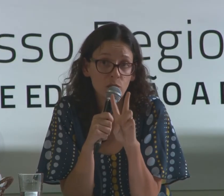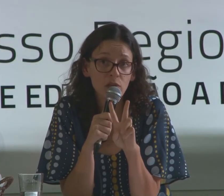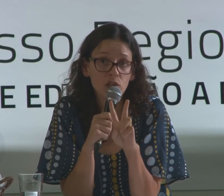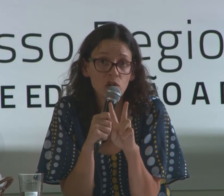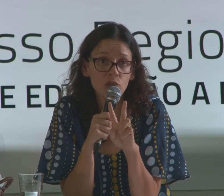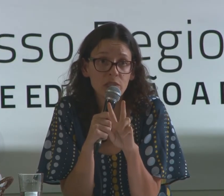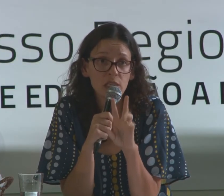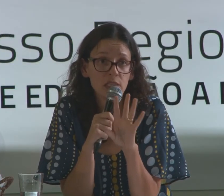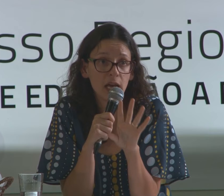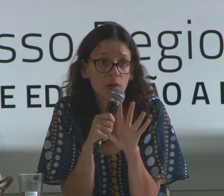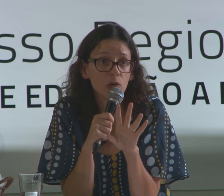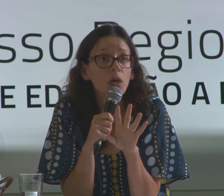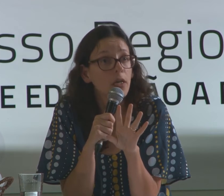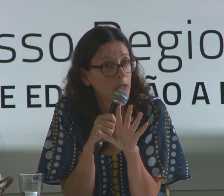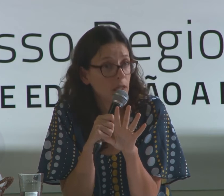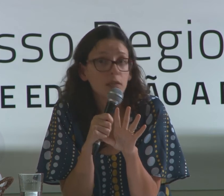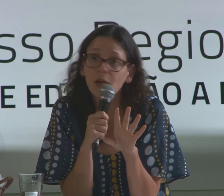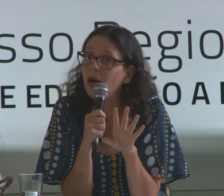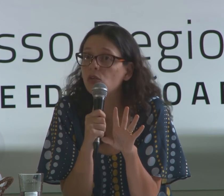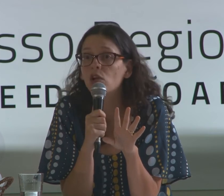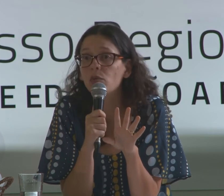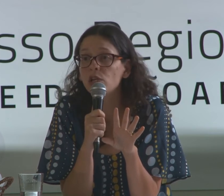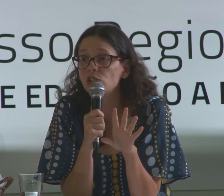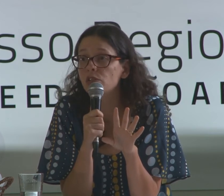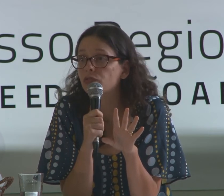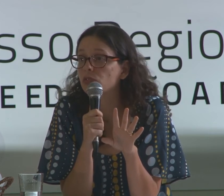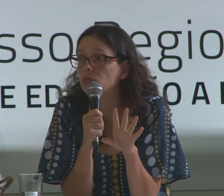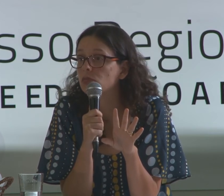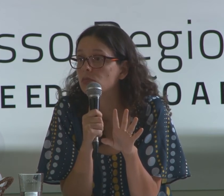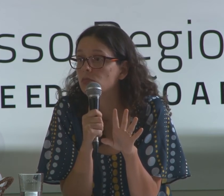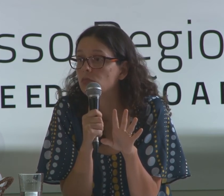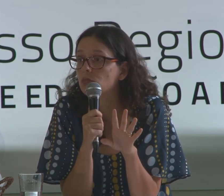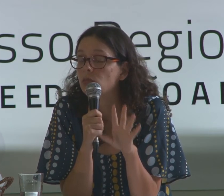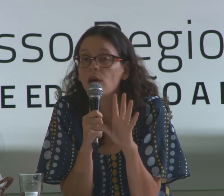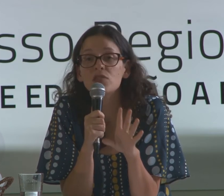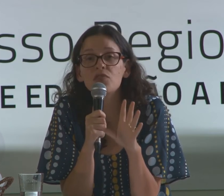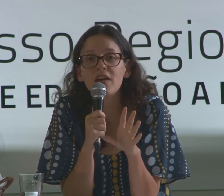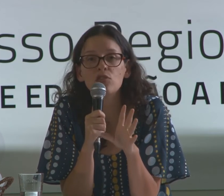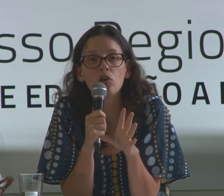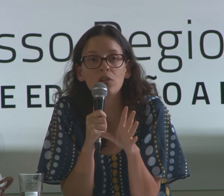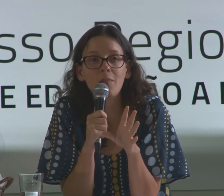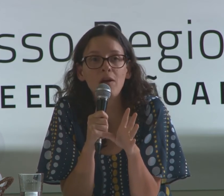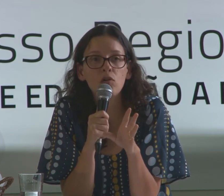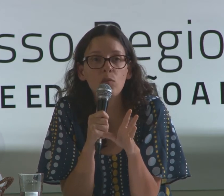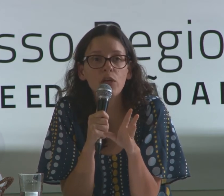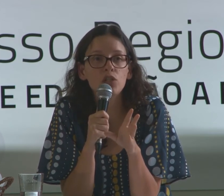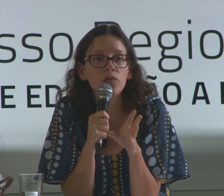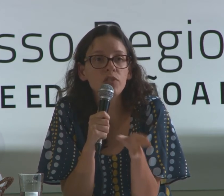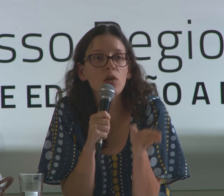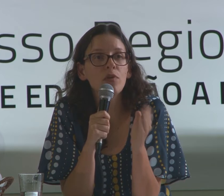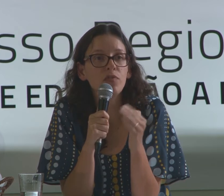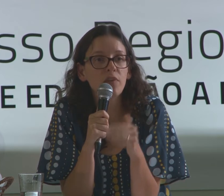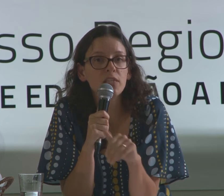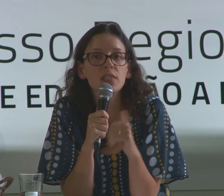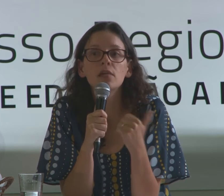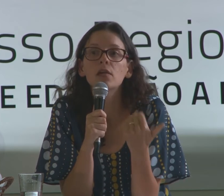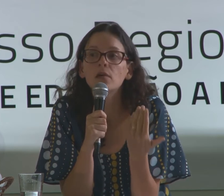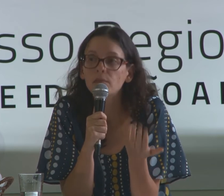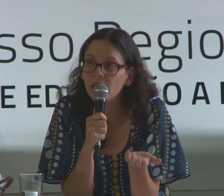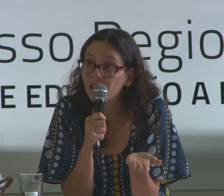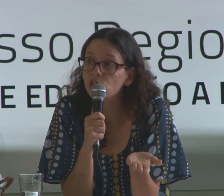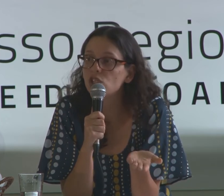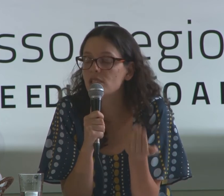dividir em atendimento educacional especializado e trabalho colaborativo. Não se faz trabalho colaborativo sem uma